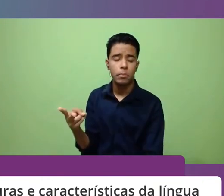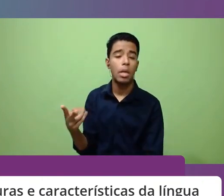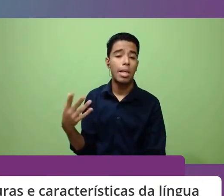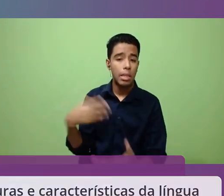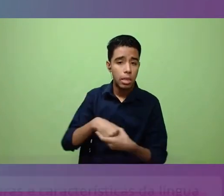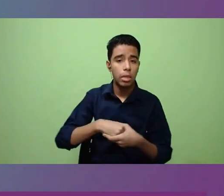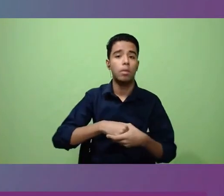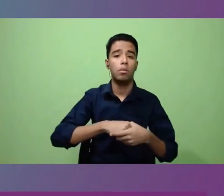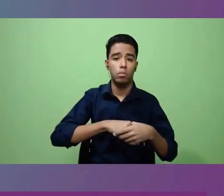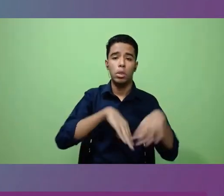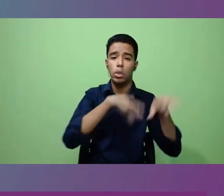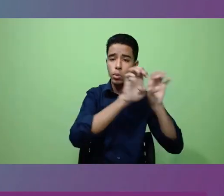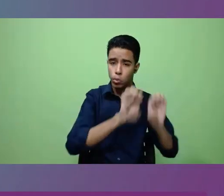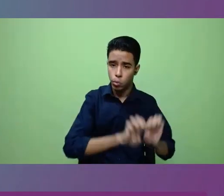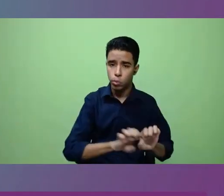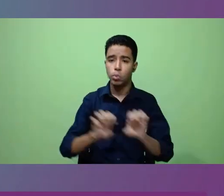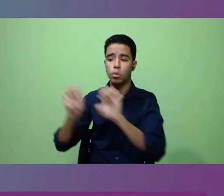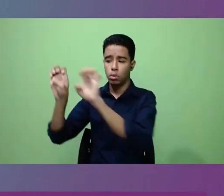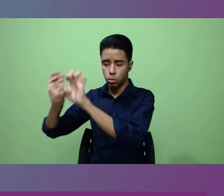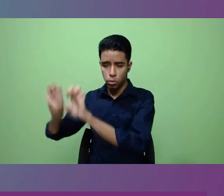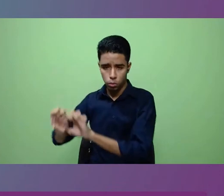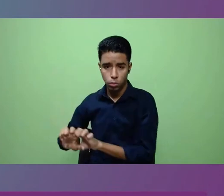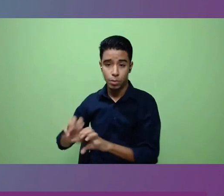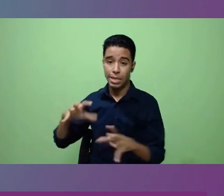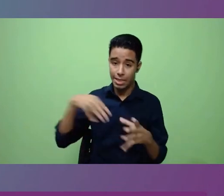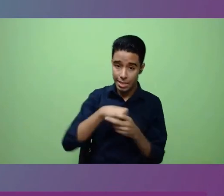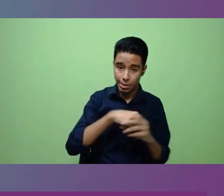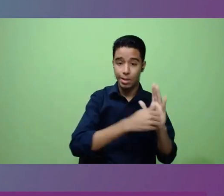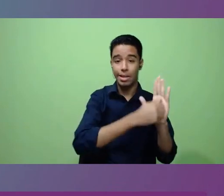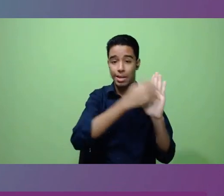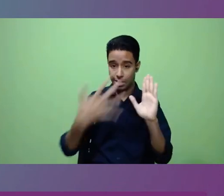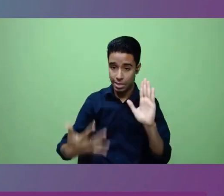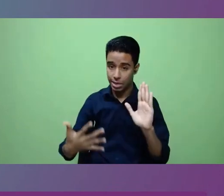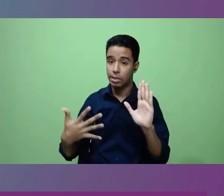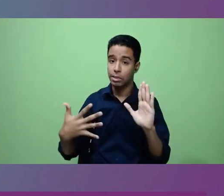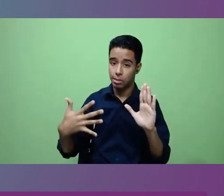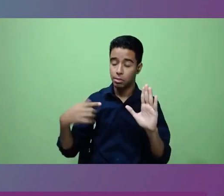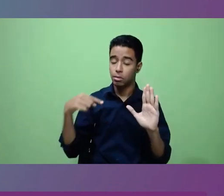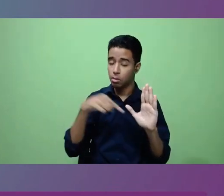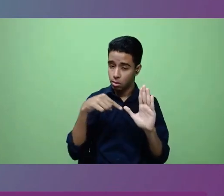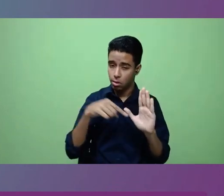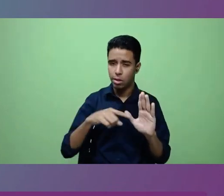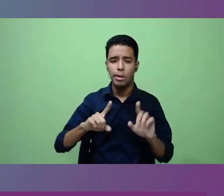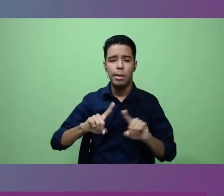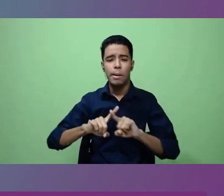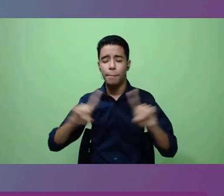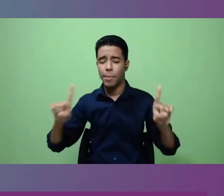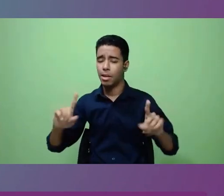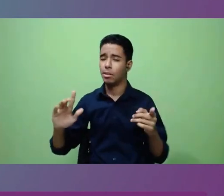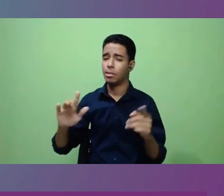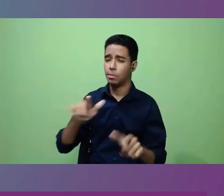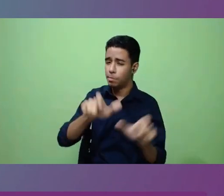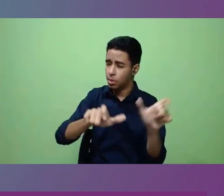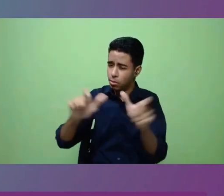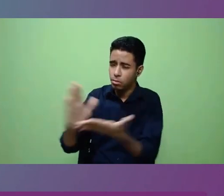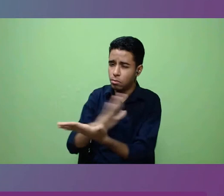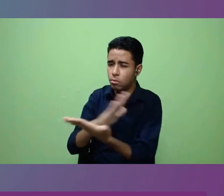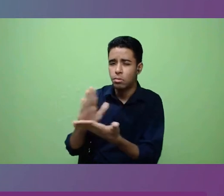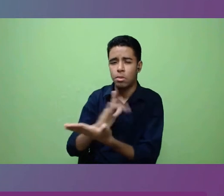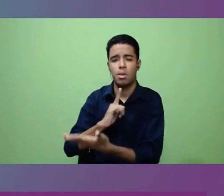com o mesmo efeito. Só que o grande problema é, muitas pessoas têm a atividade tradutória como apenas um